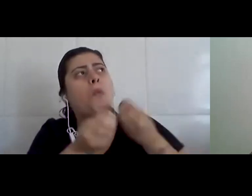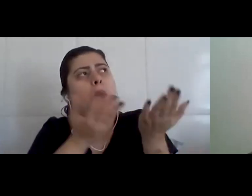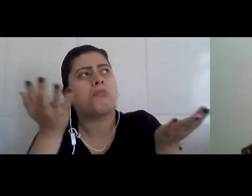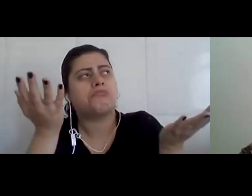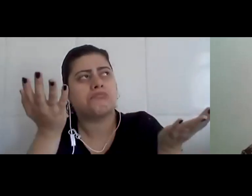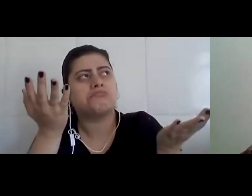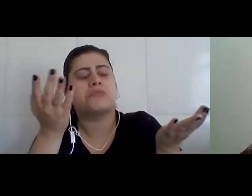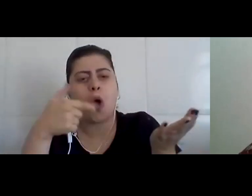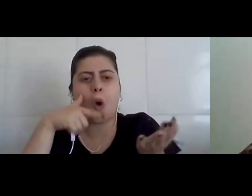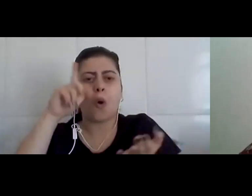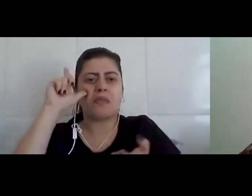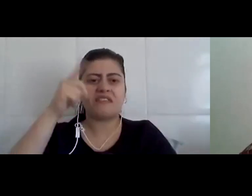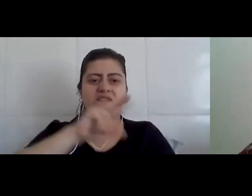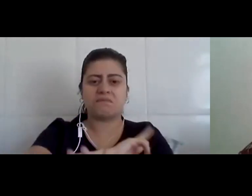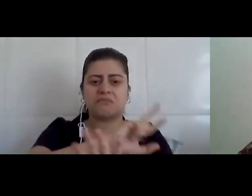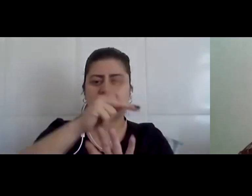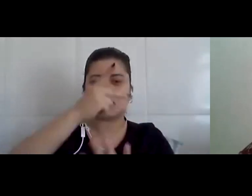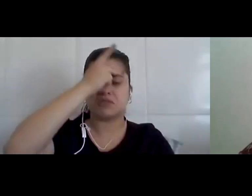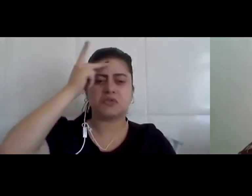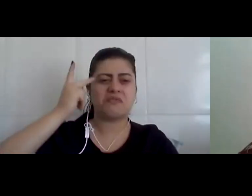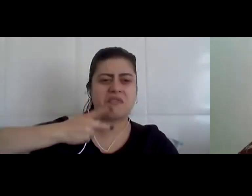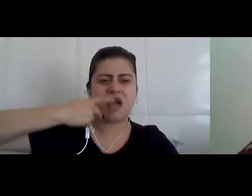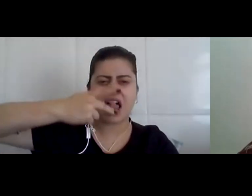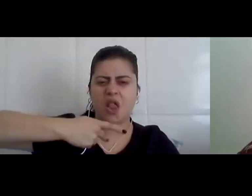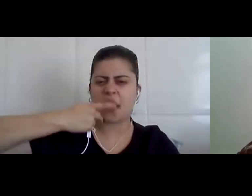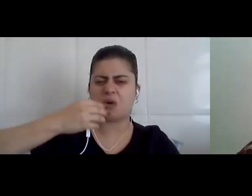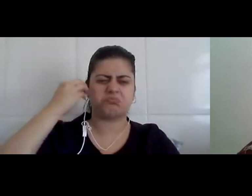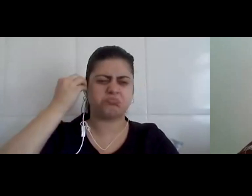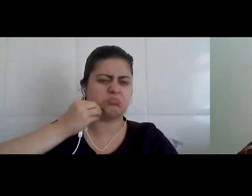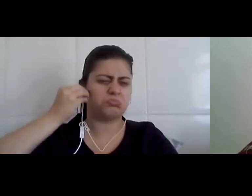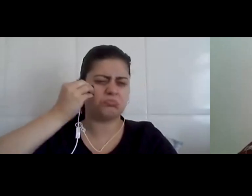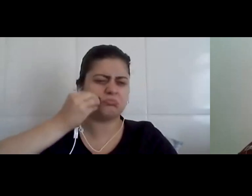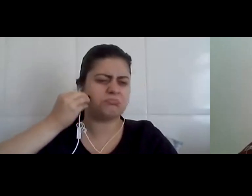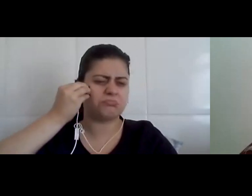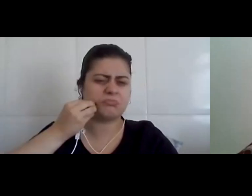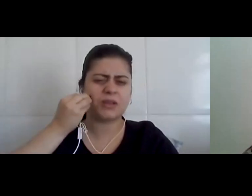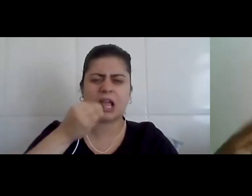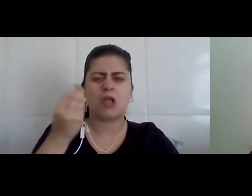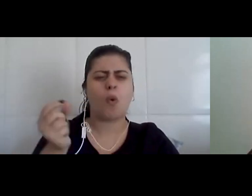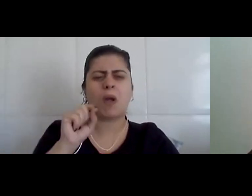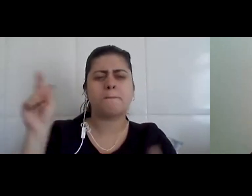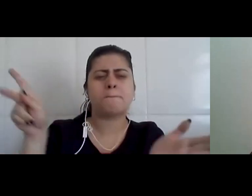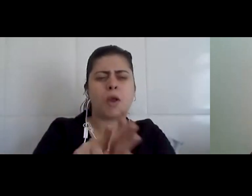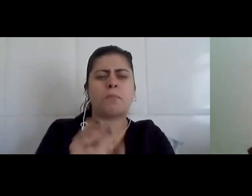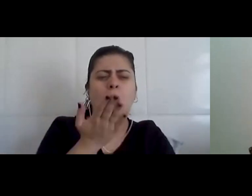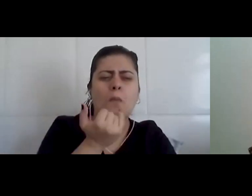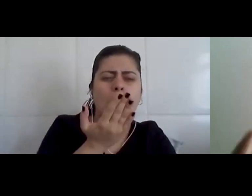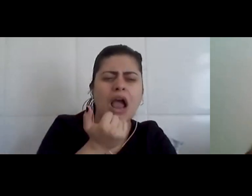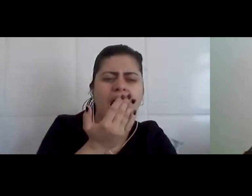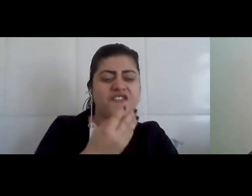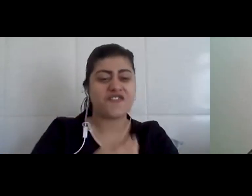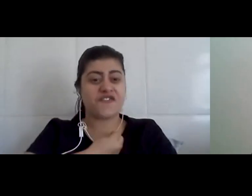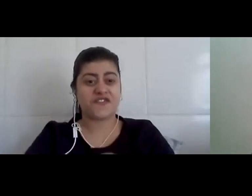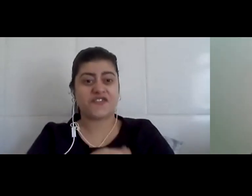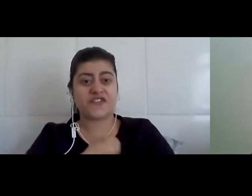né, exploraram essas falas sobre essas conexões, sobre o alimento, o ato de alimentar com a vida urbana, com as